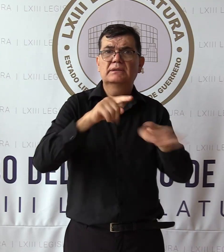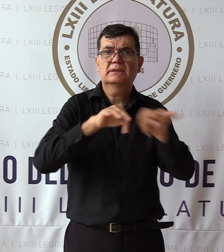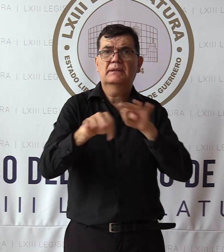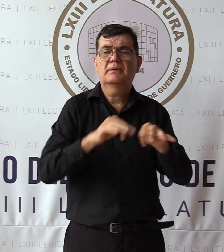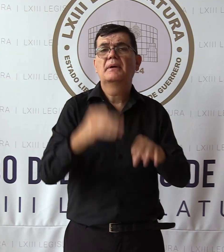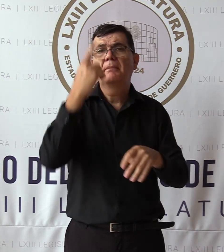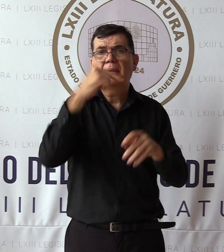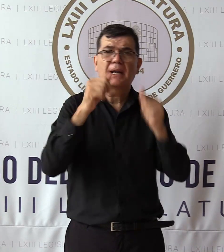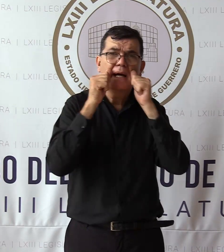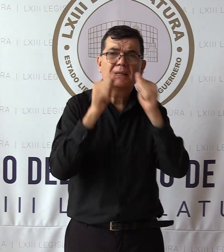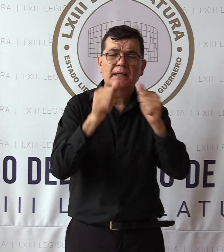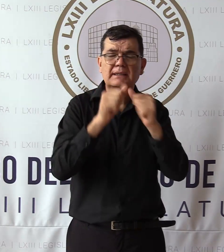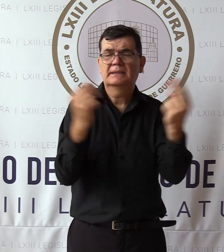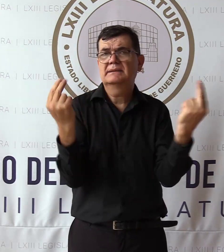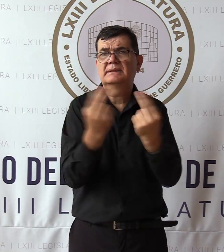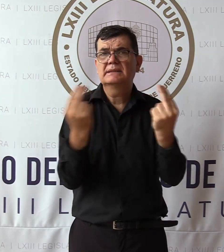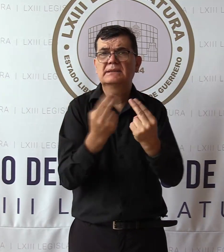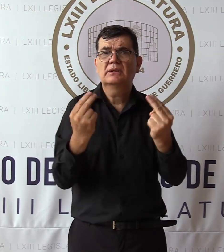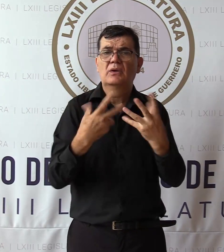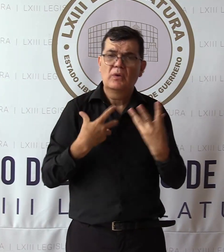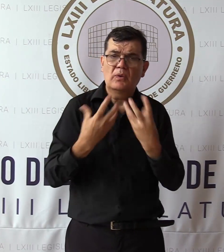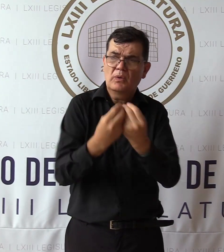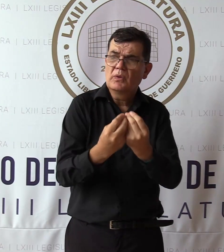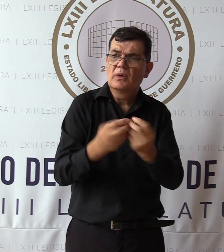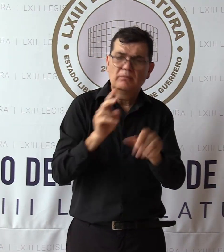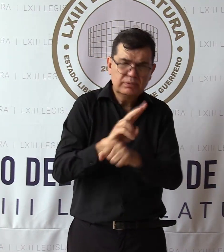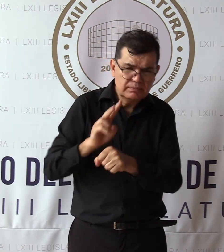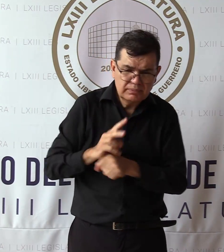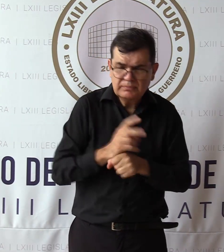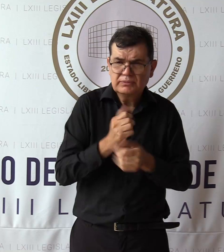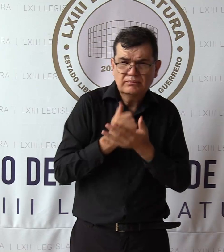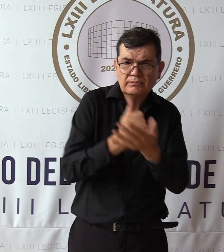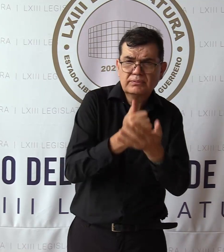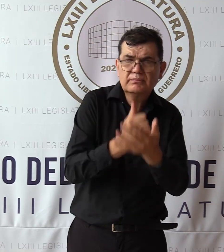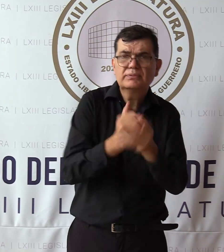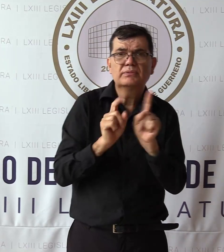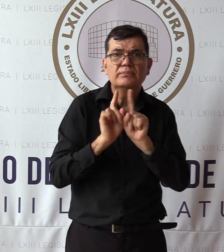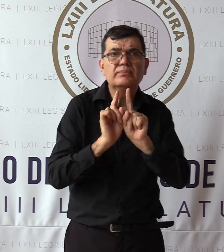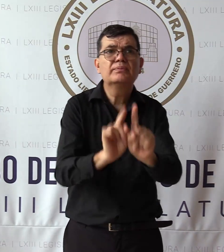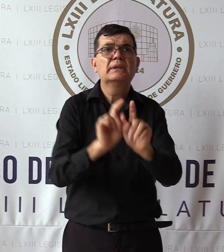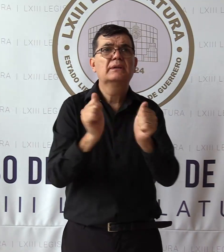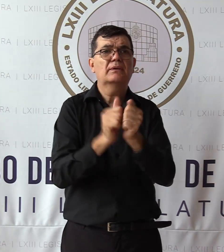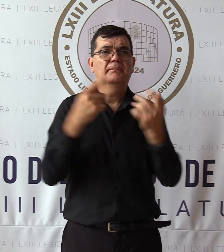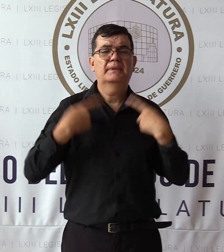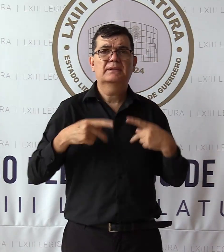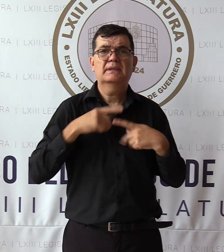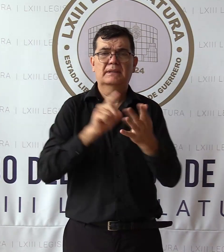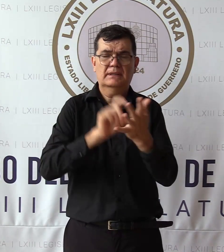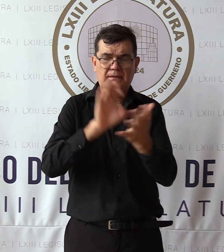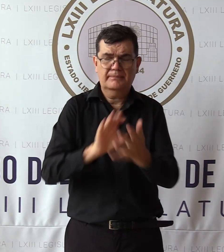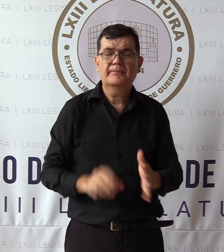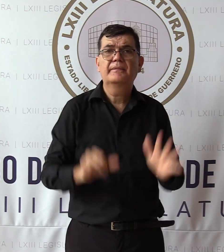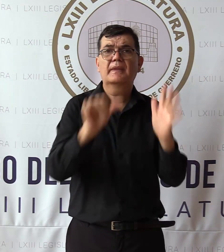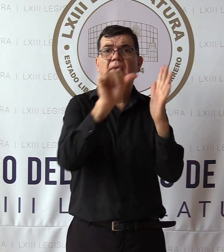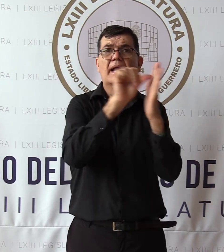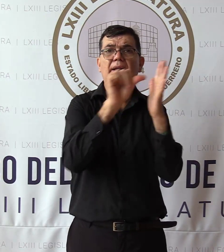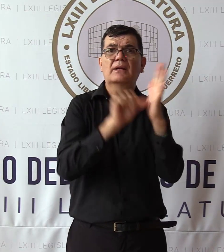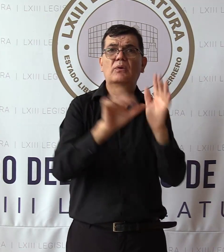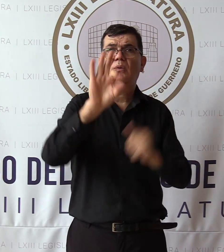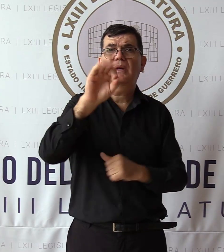las necesidades de acompañamiento y cuidado de personas con discapacidad. Artículo 46. En la aplicación de